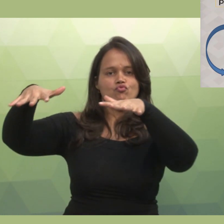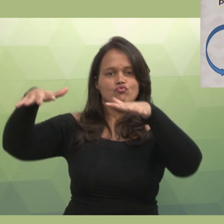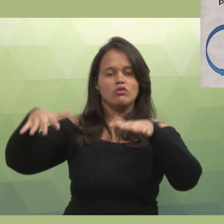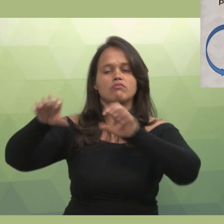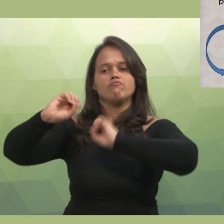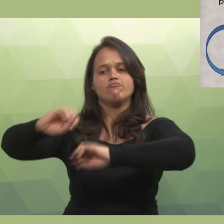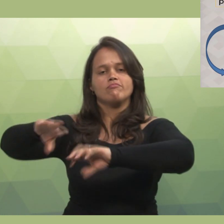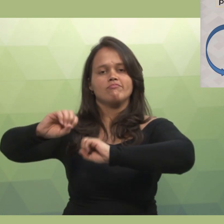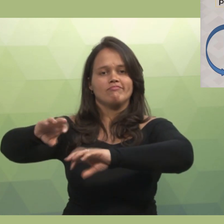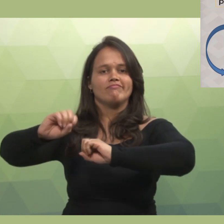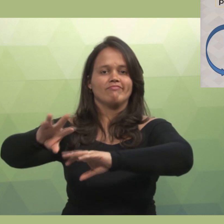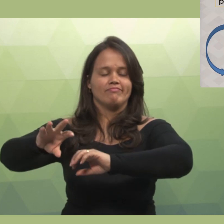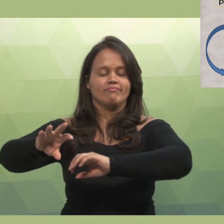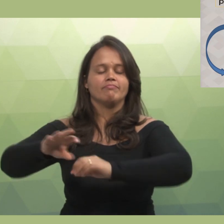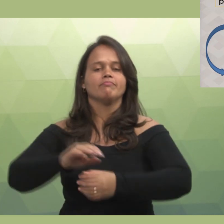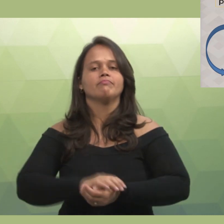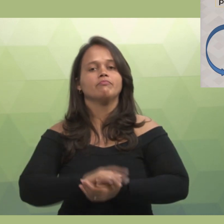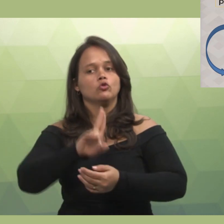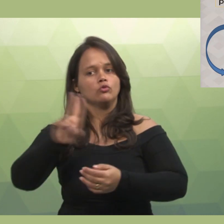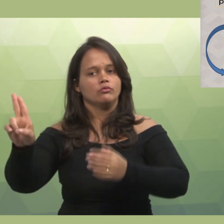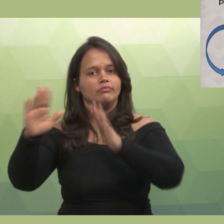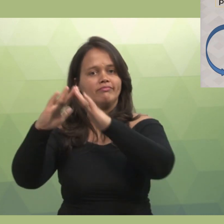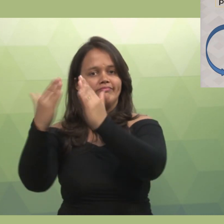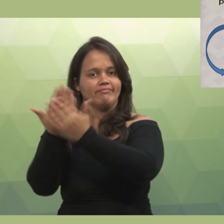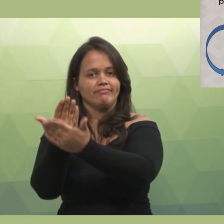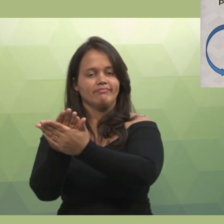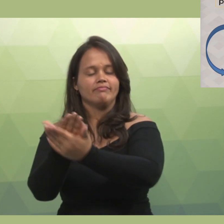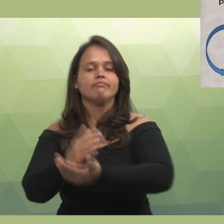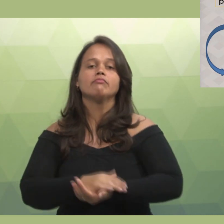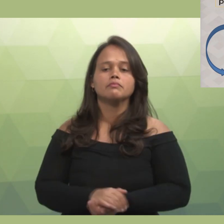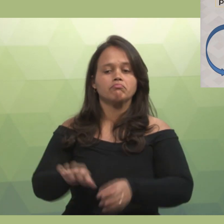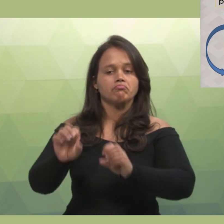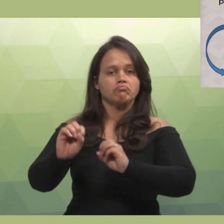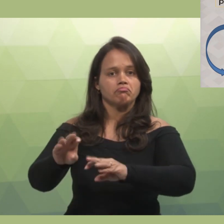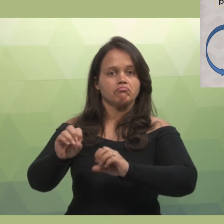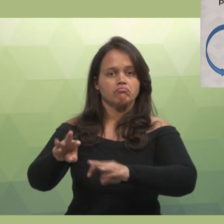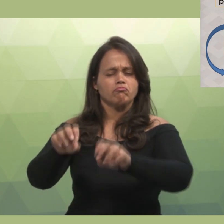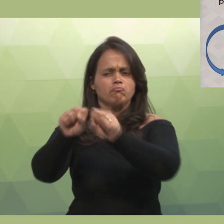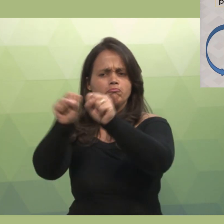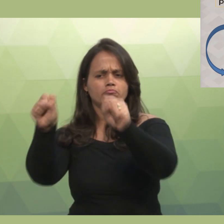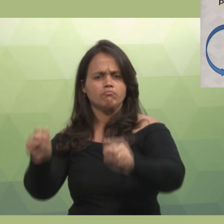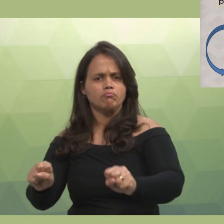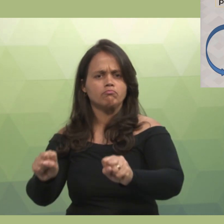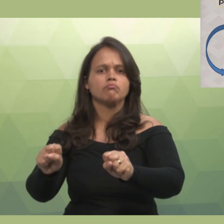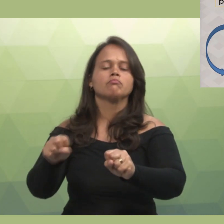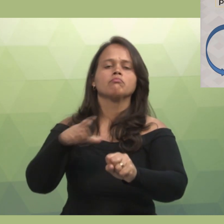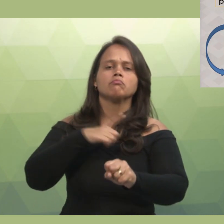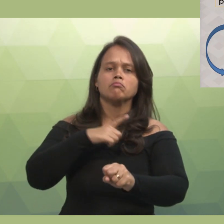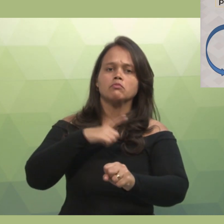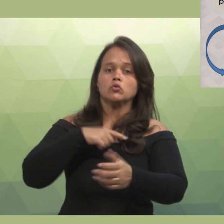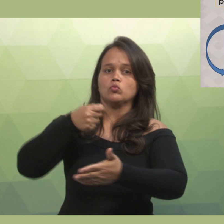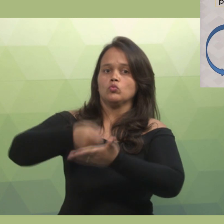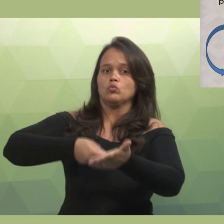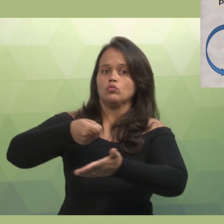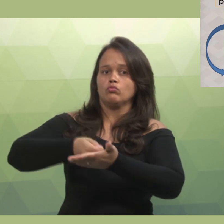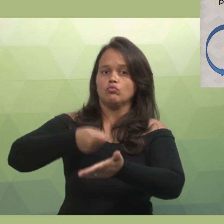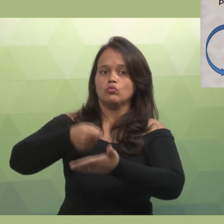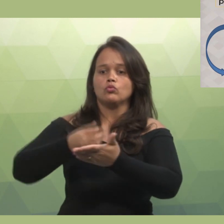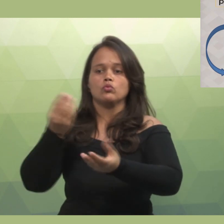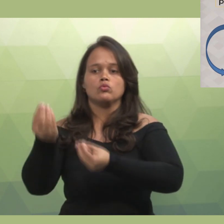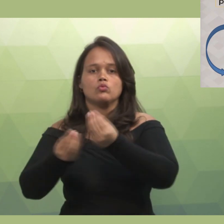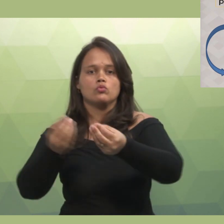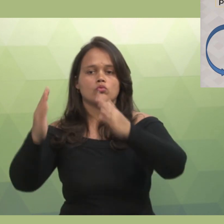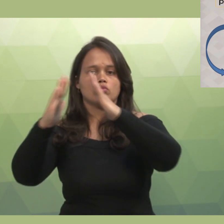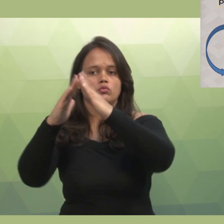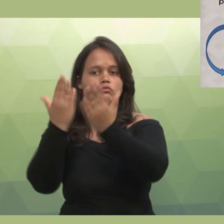escolas. Dessa forma, a educação sistematizada exige que o funcionamento dessas instituições seja